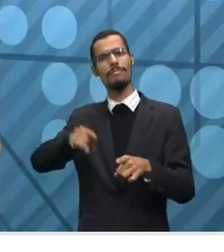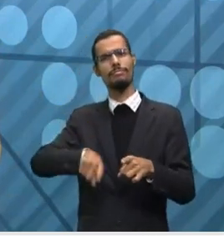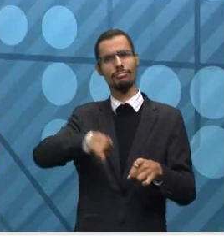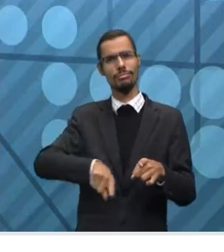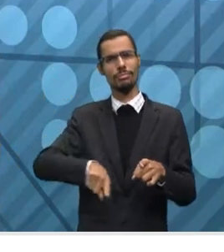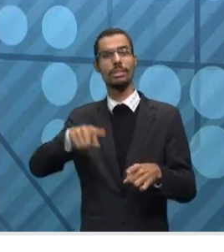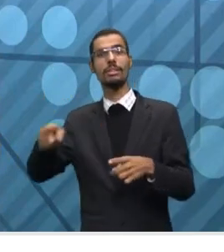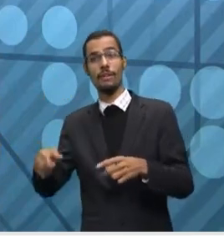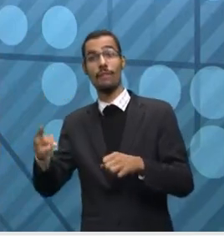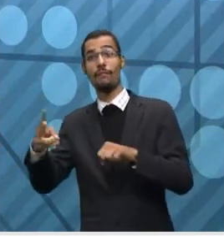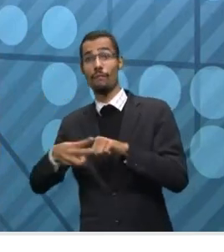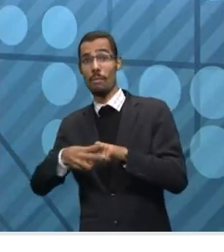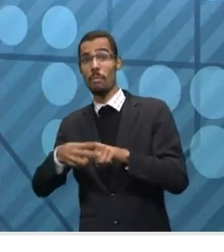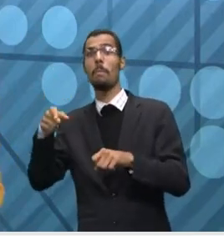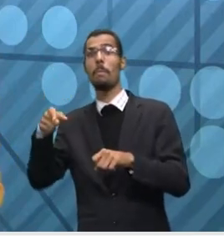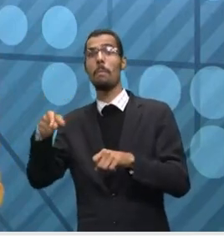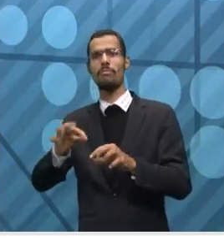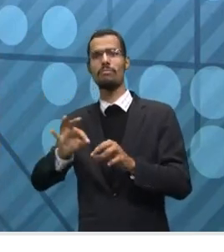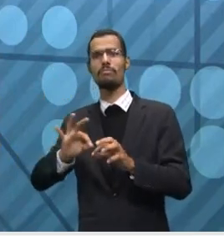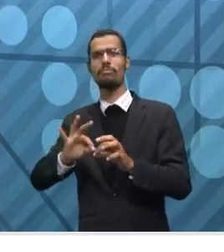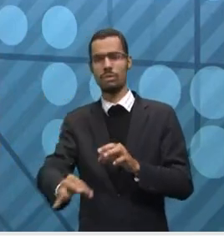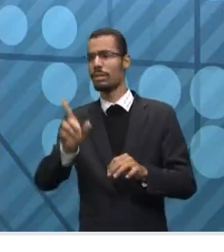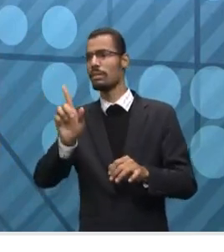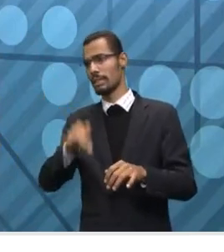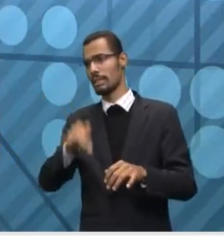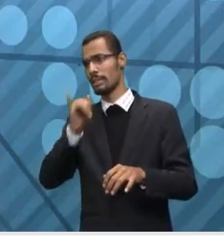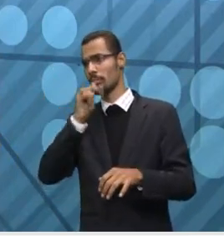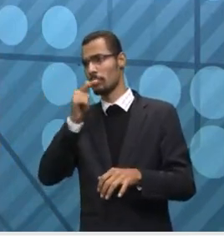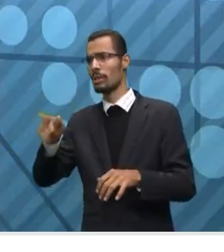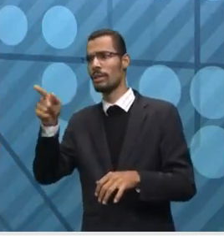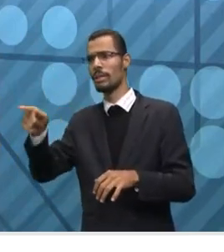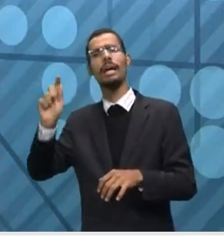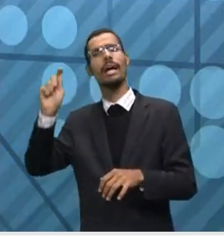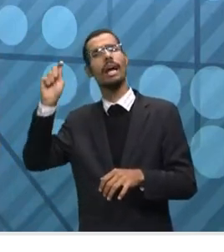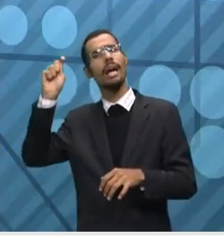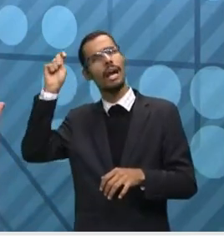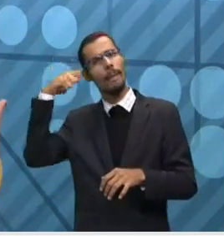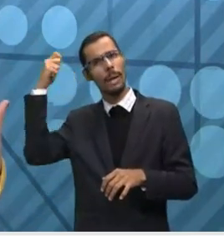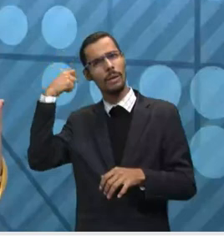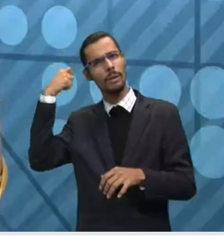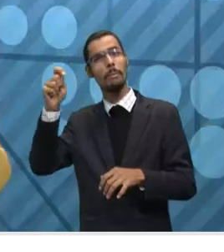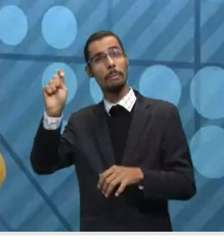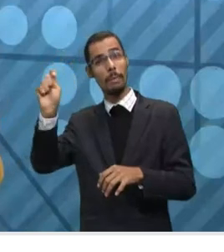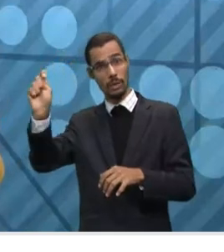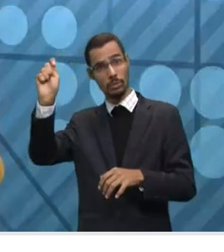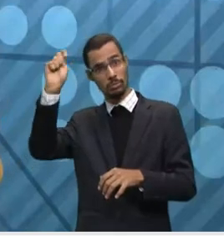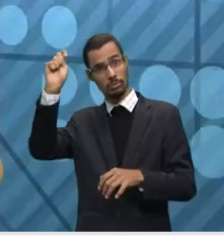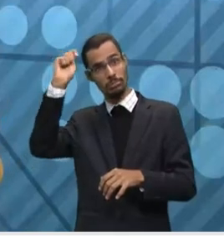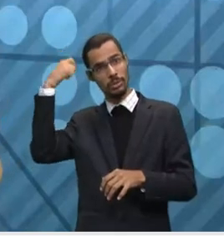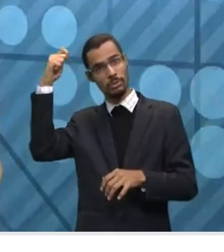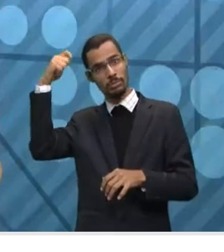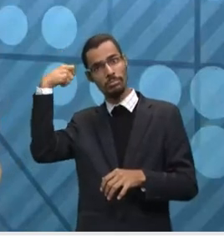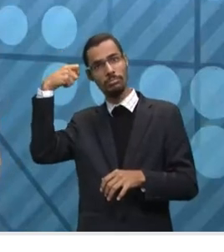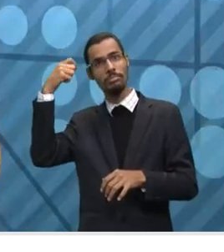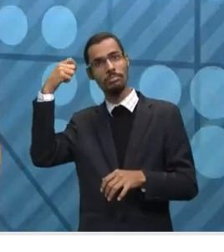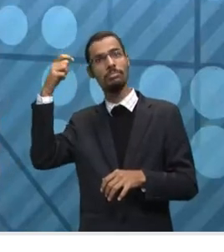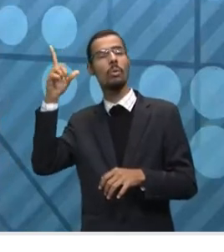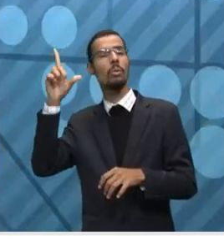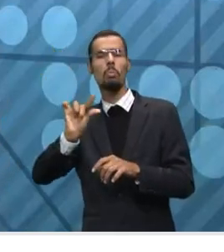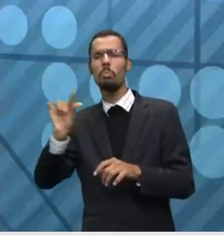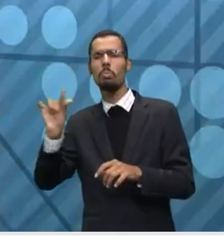repetitivo. Verbo, o movimento é longo. Um outro exemplo, pentear o cabelo. Então, pente. Pente,